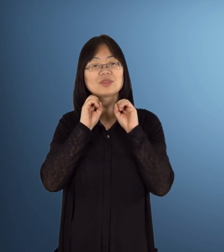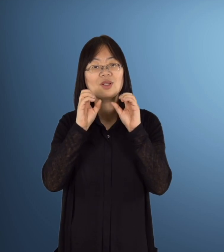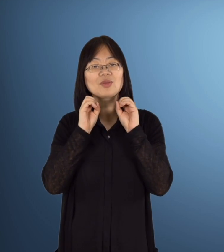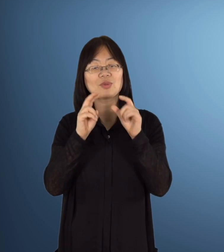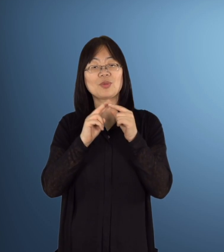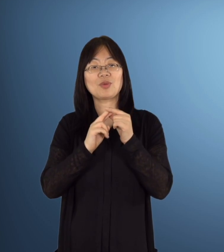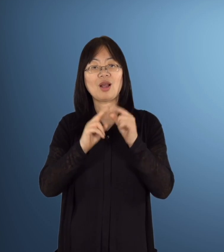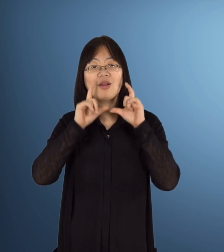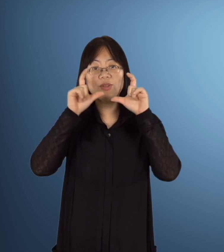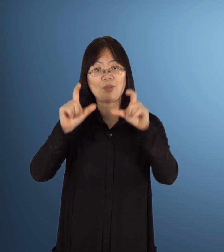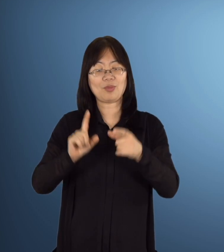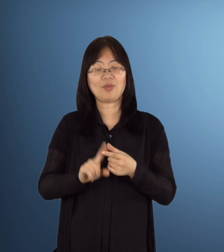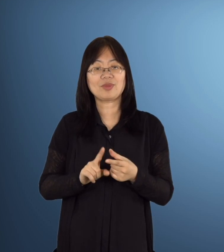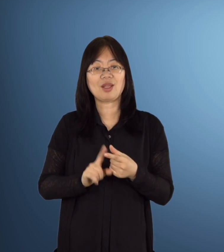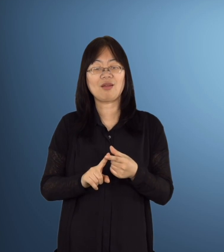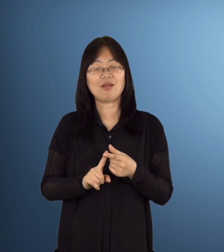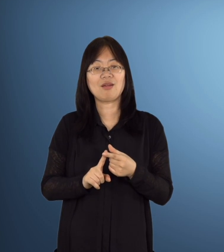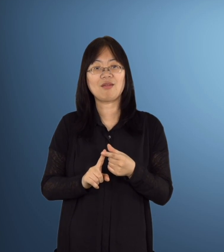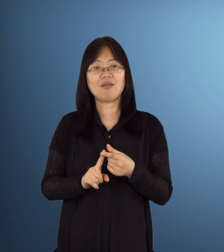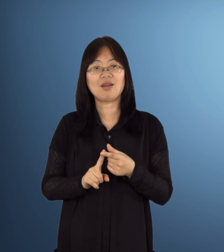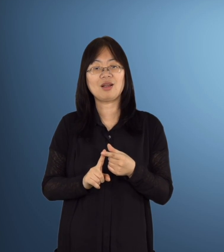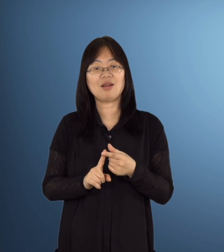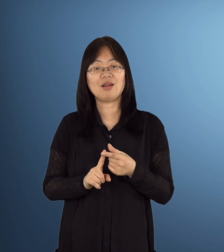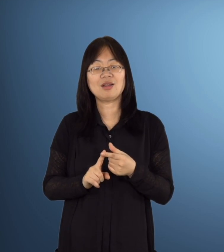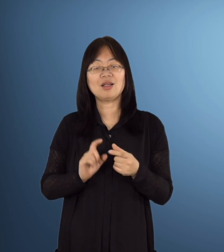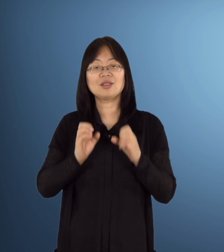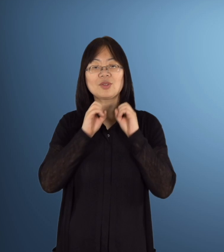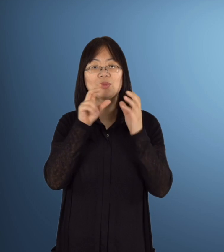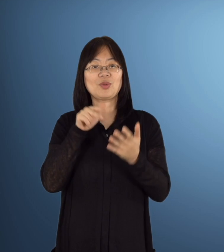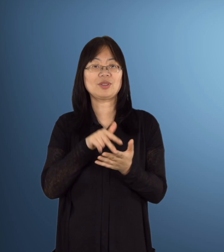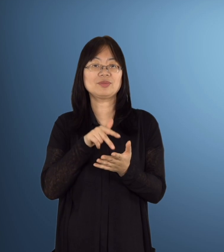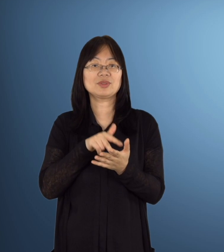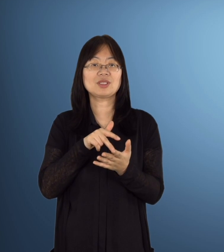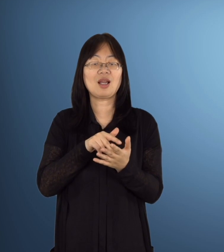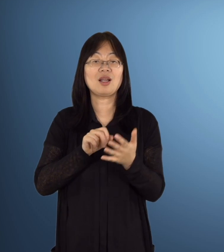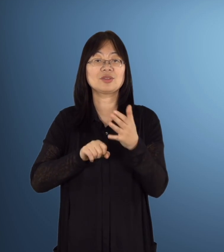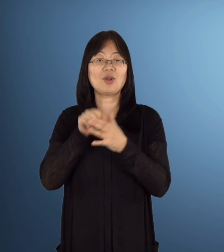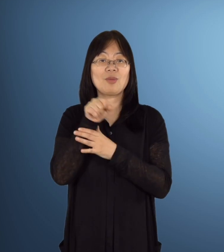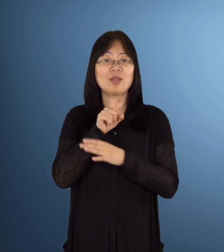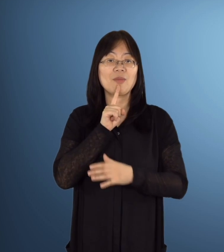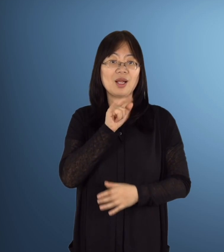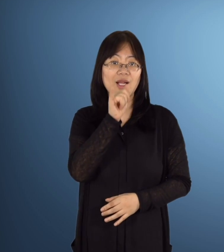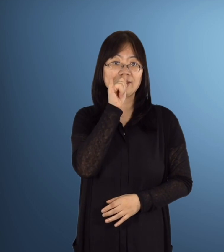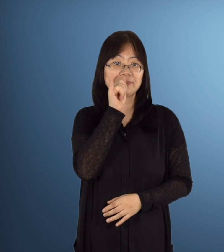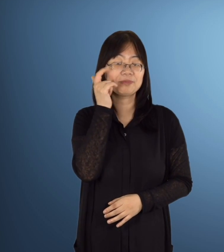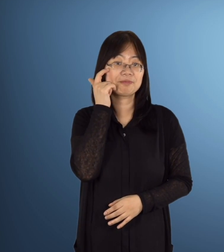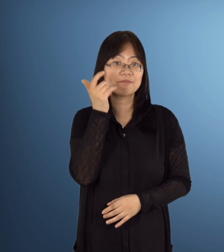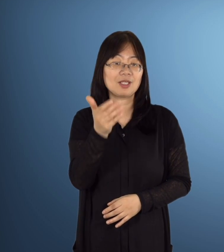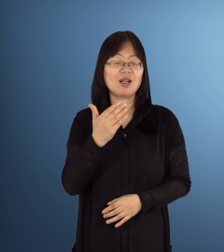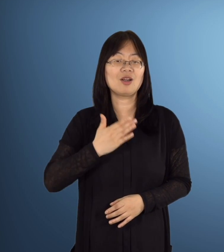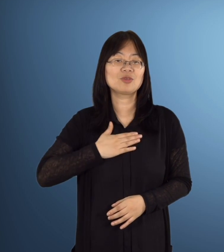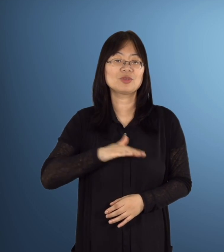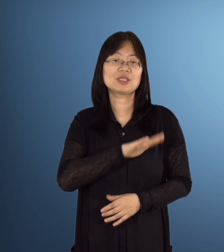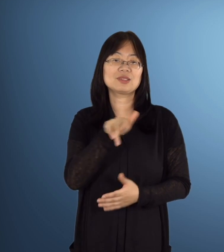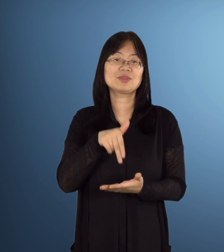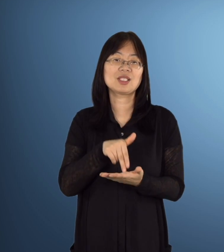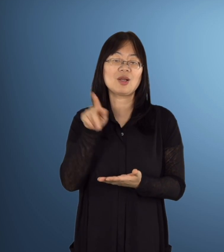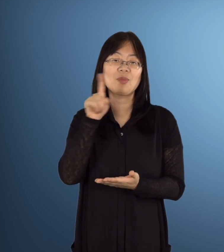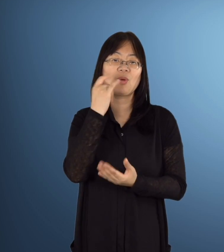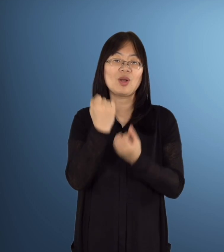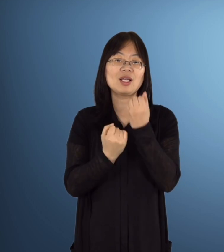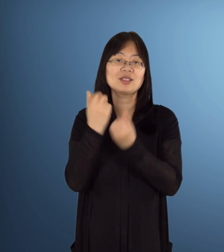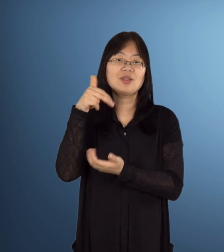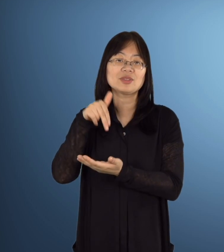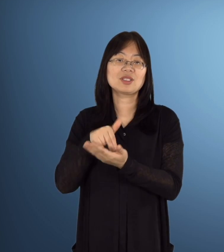선교와 선포에 관한 선교적 차원의 열매를 얘기하는 거냐? 우리는